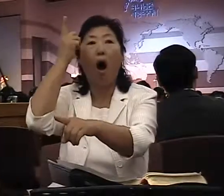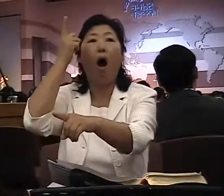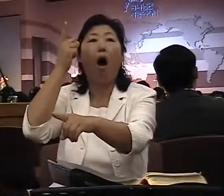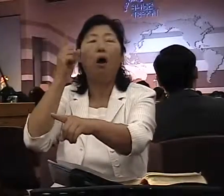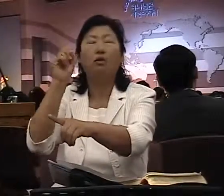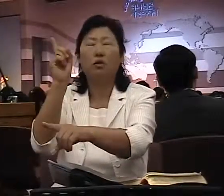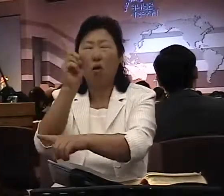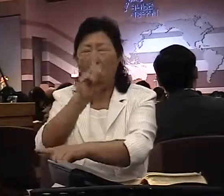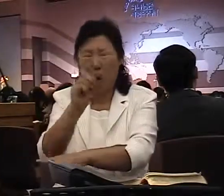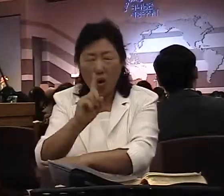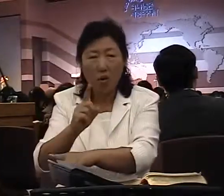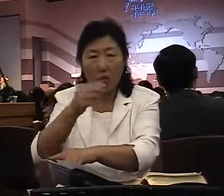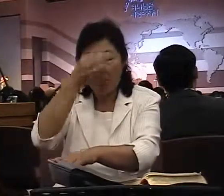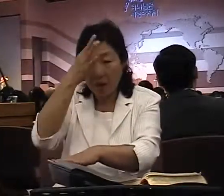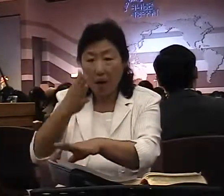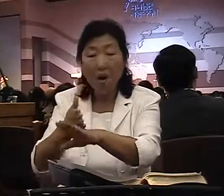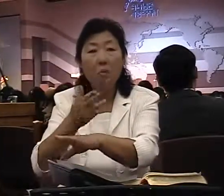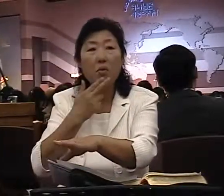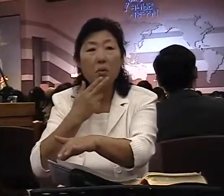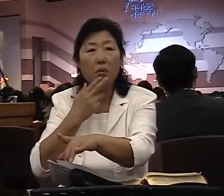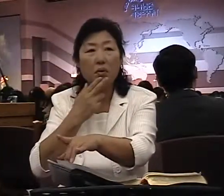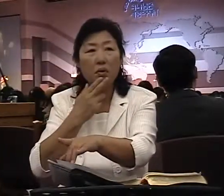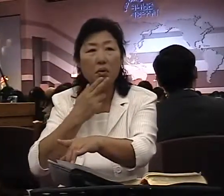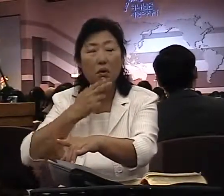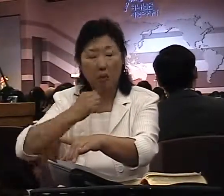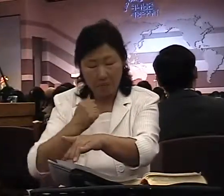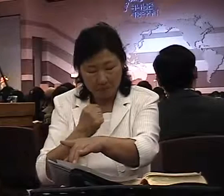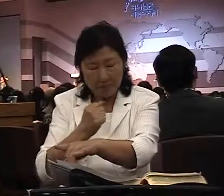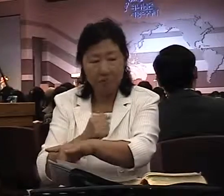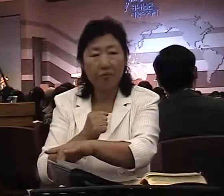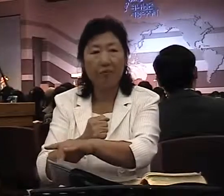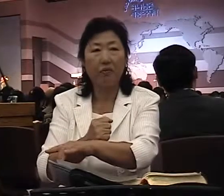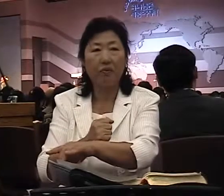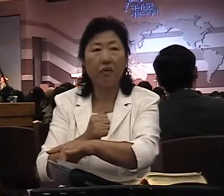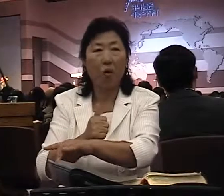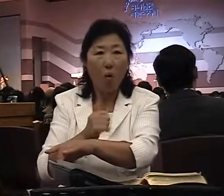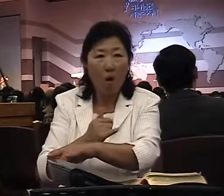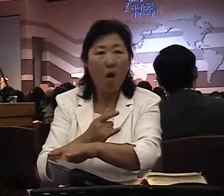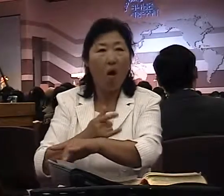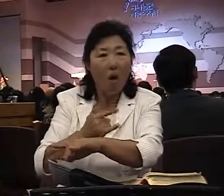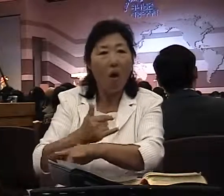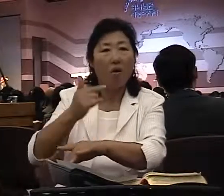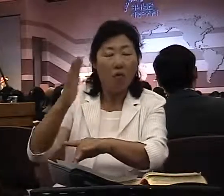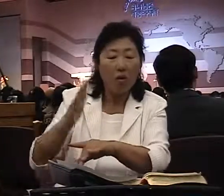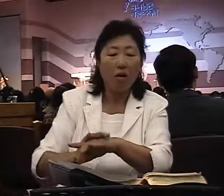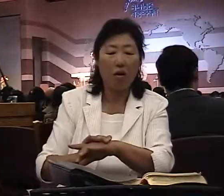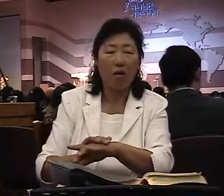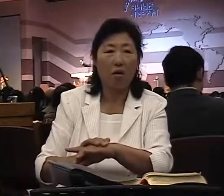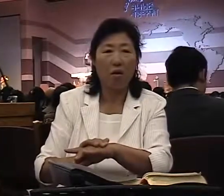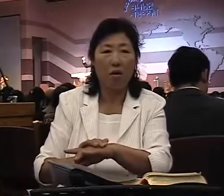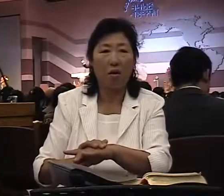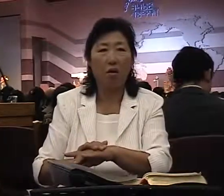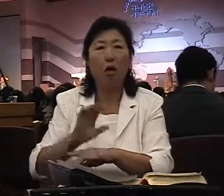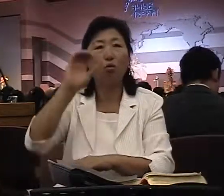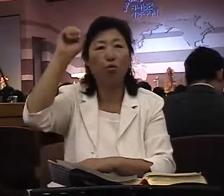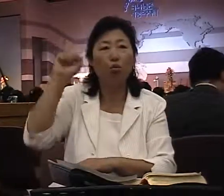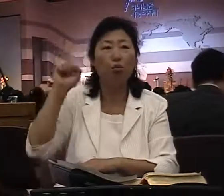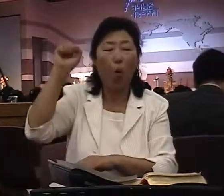전혀 미안함 없이 말해줘야죠. 해야 됩니다. 다이어트를 바꾸세요. 운동하세요. 안